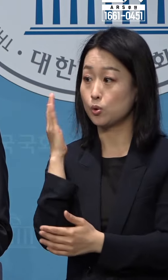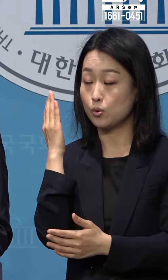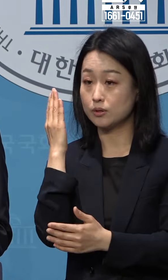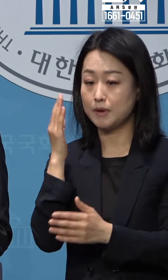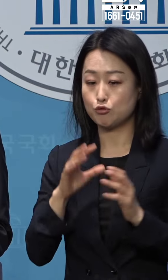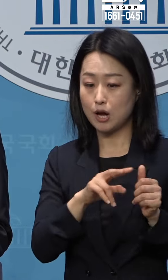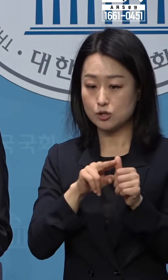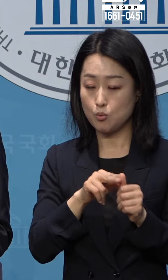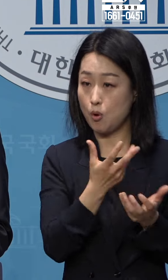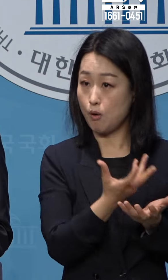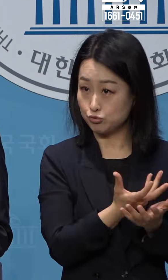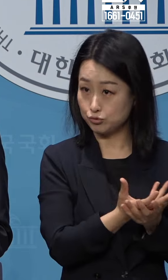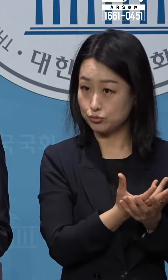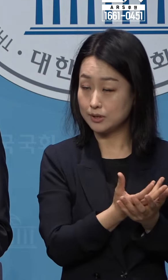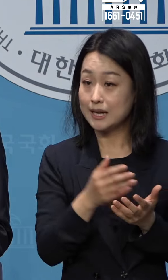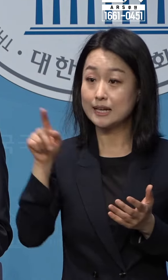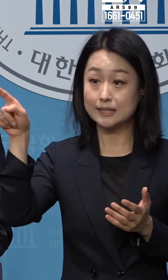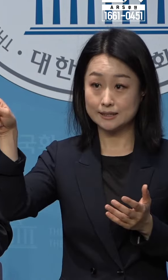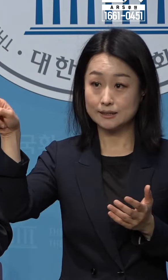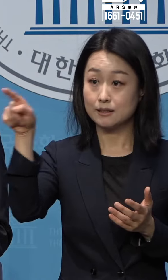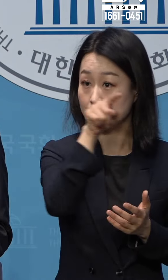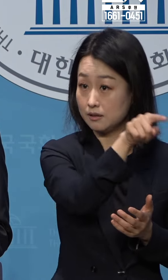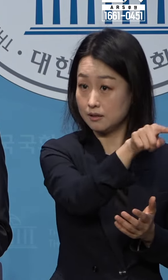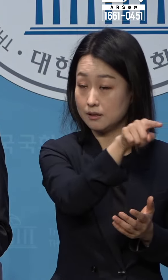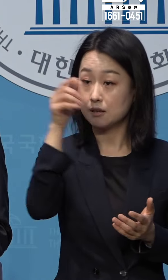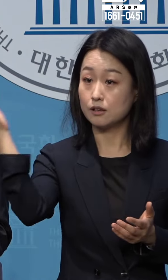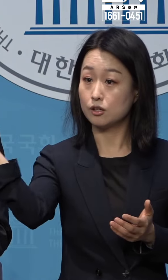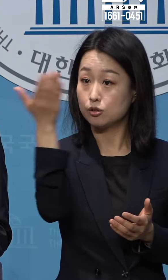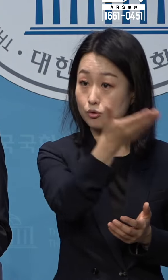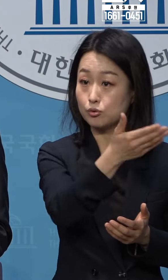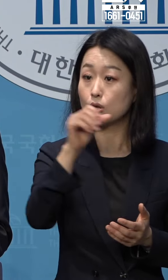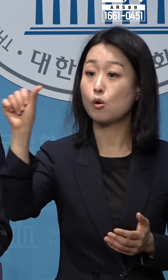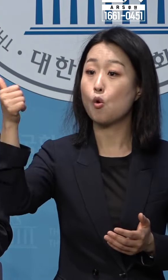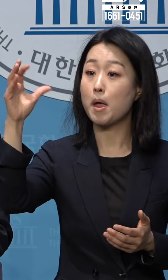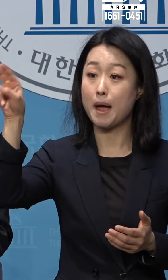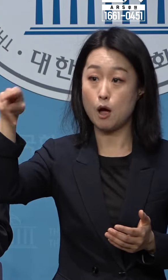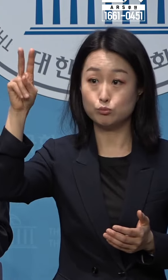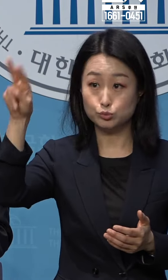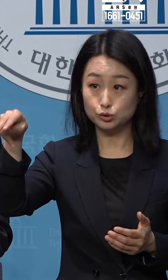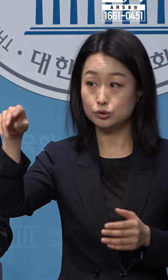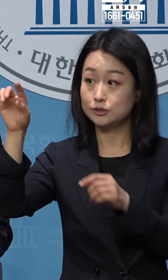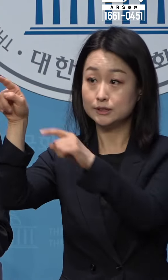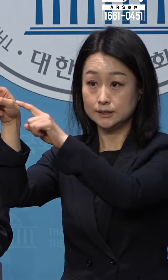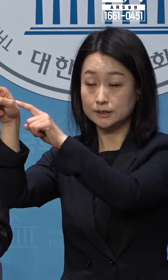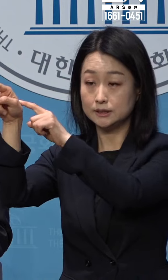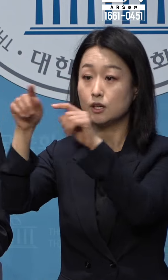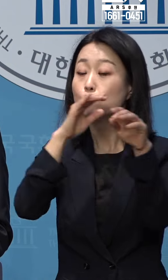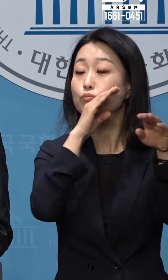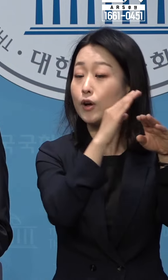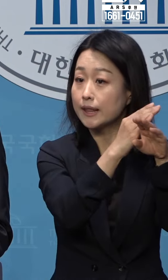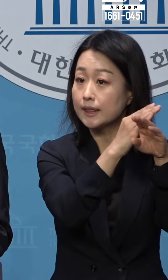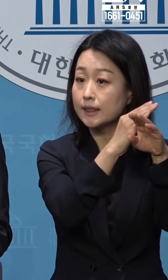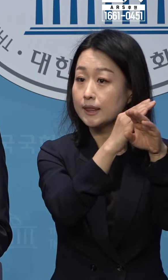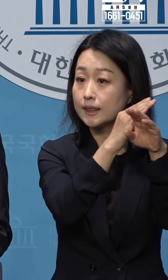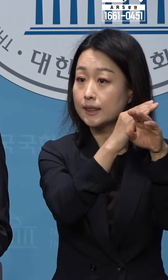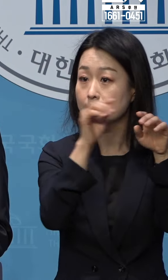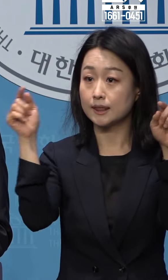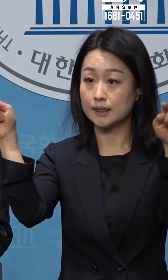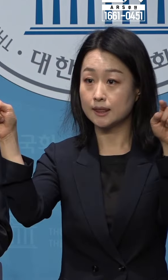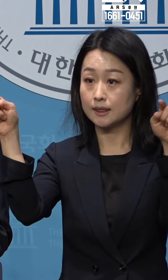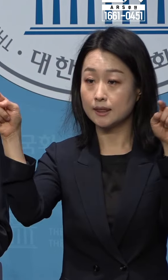국정원 문건에 쌍방울이 북한에 건다는 500만 불이 쌍방울과 북한 조선 아태